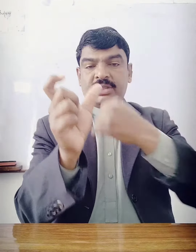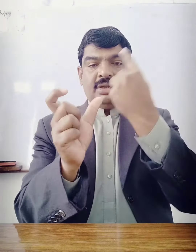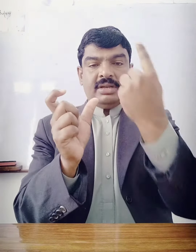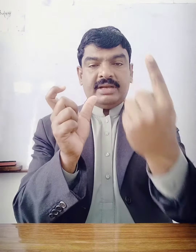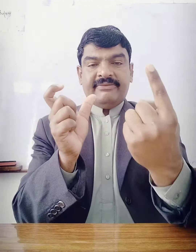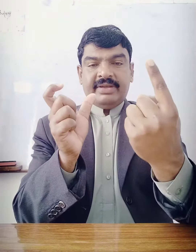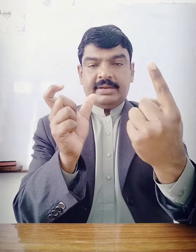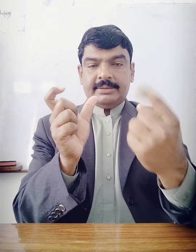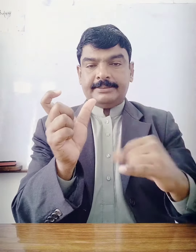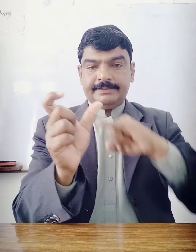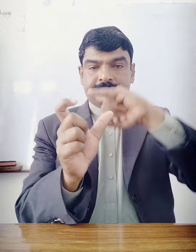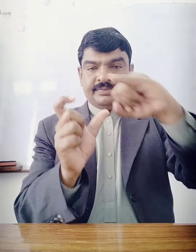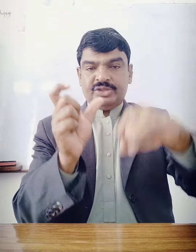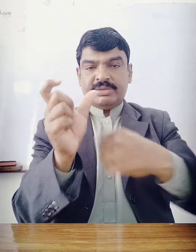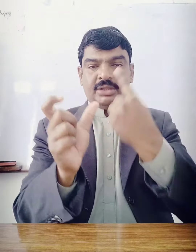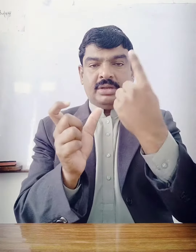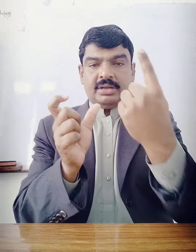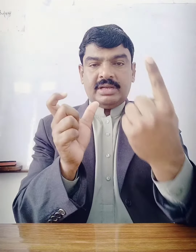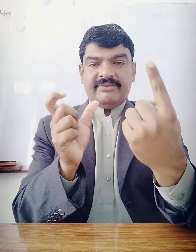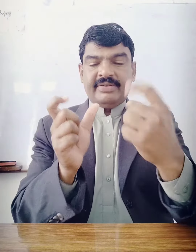जमादियुल अव्वल, जमादियुल अव्वल।